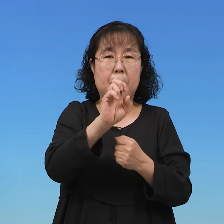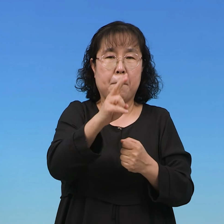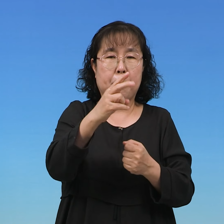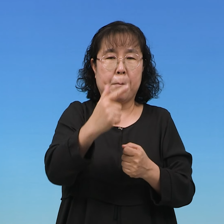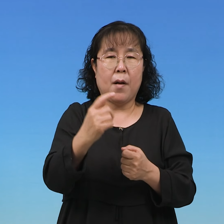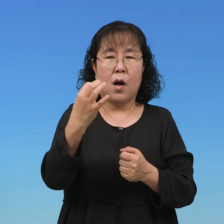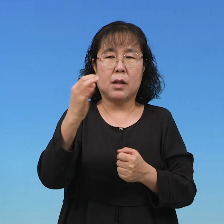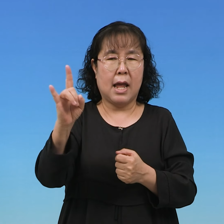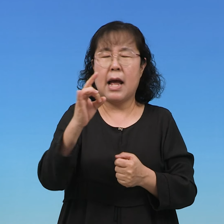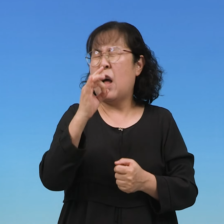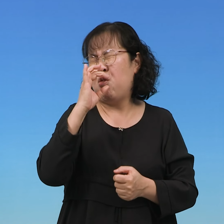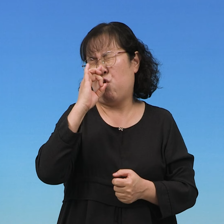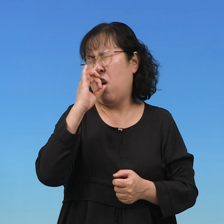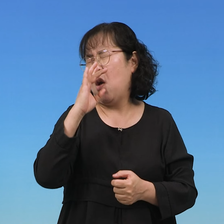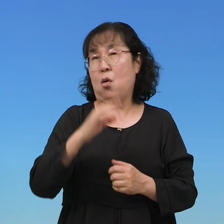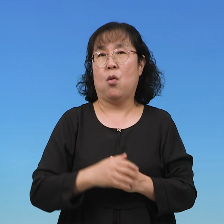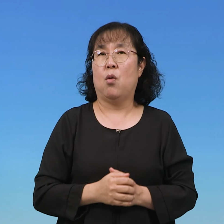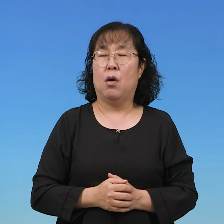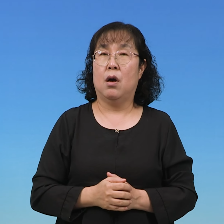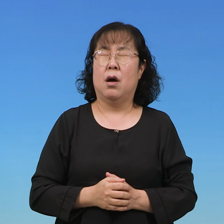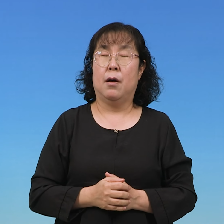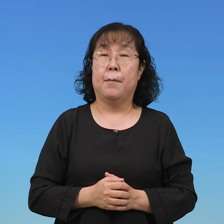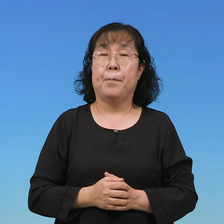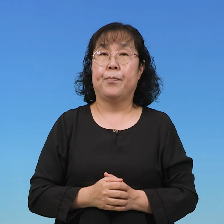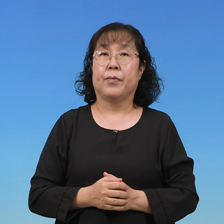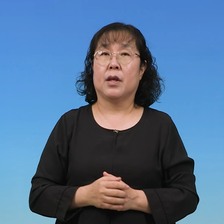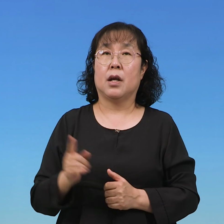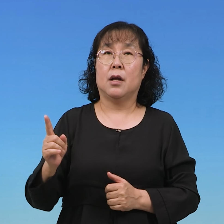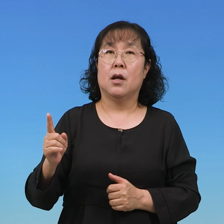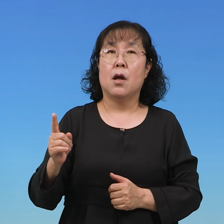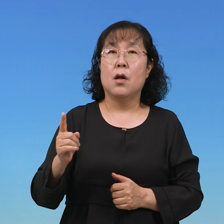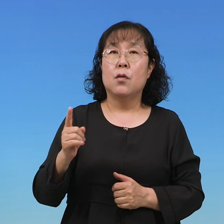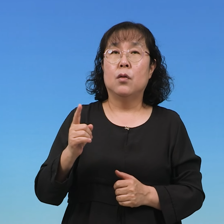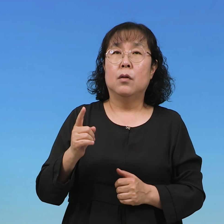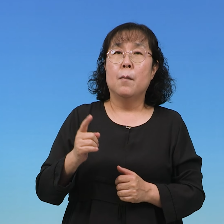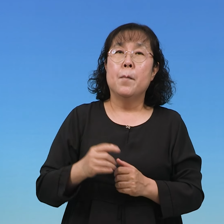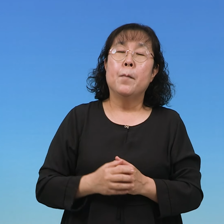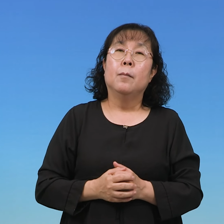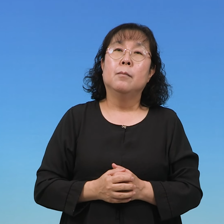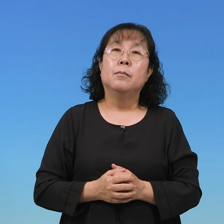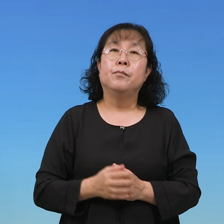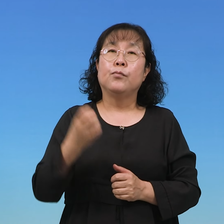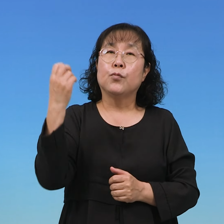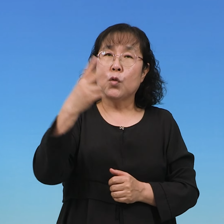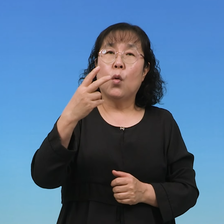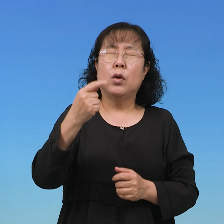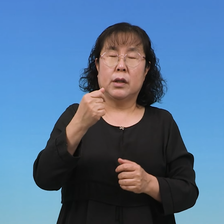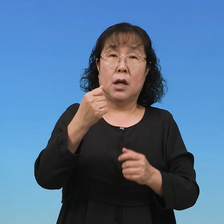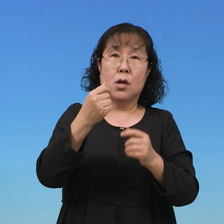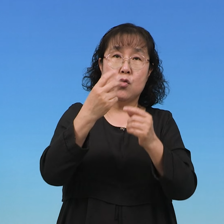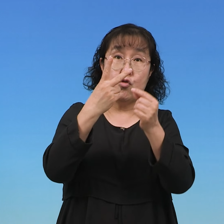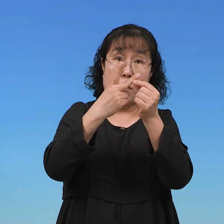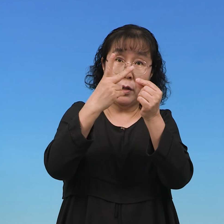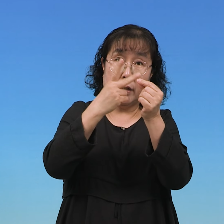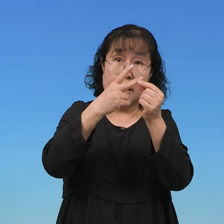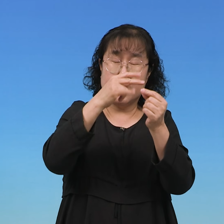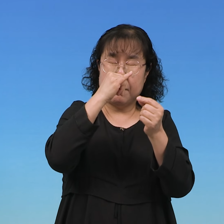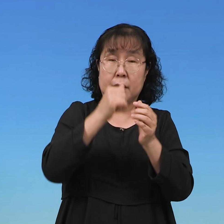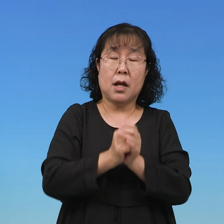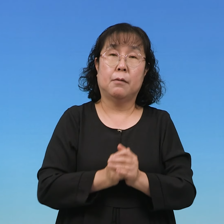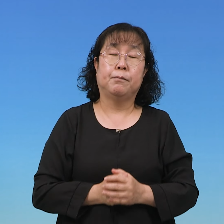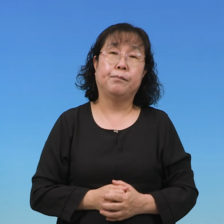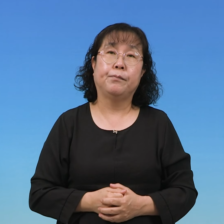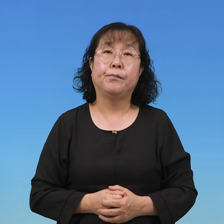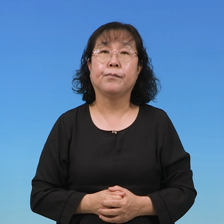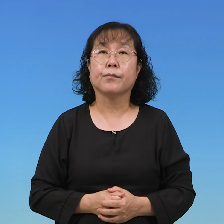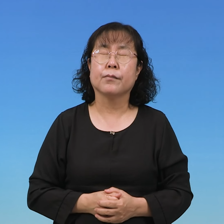됩니다. 이게 그 배다른 형제들이 요셉을 미워하게 만든 원인이 됐고요. 그런가 하면 또 하나 더 있습니다.